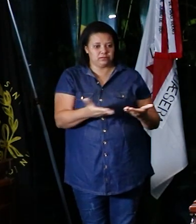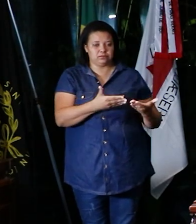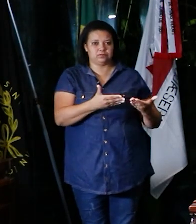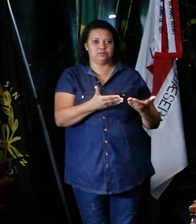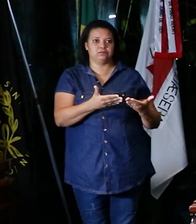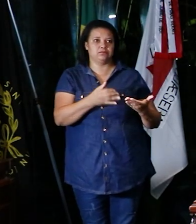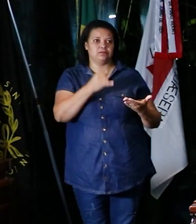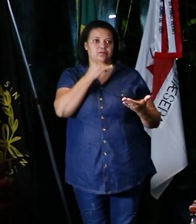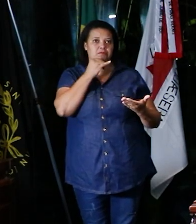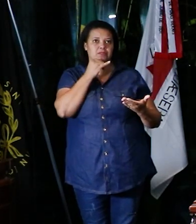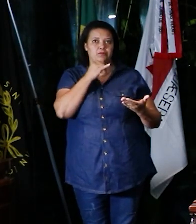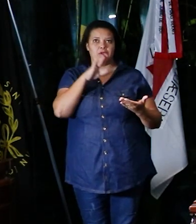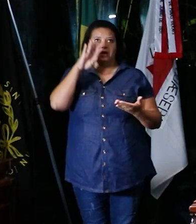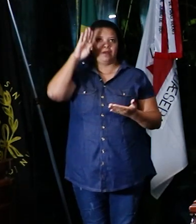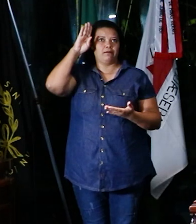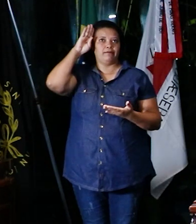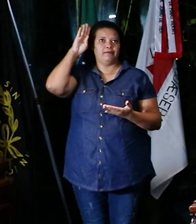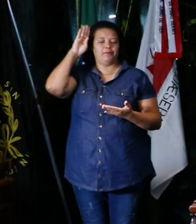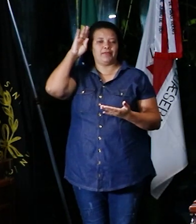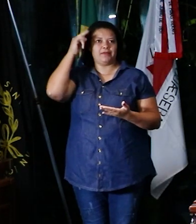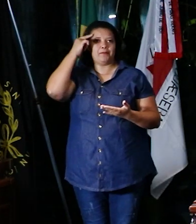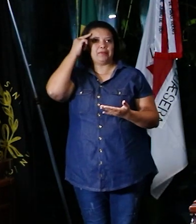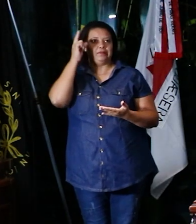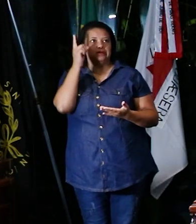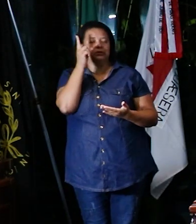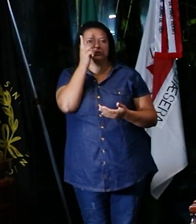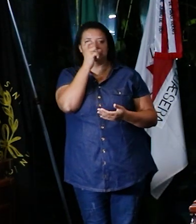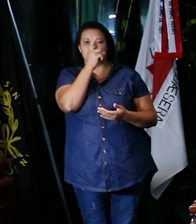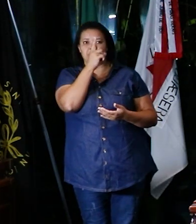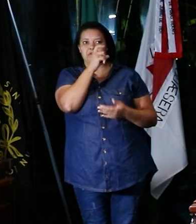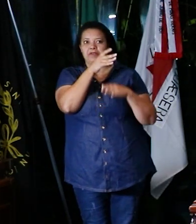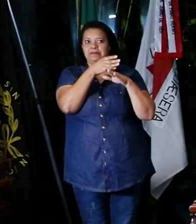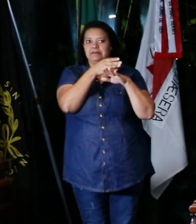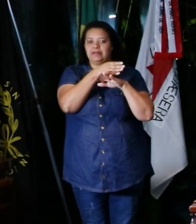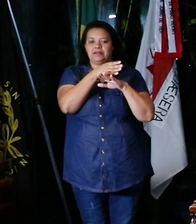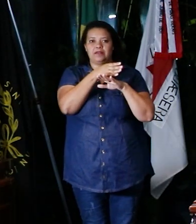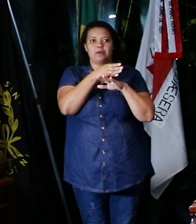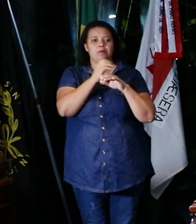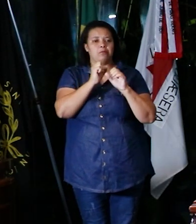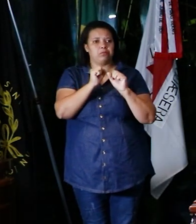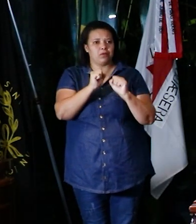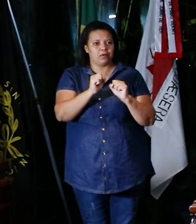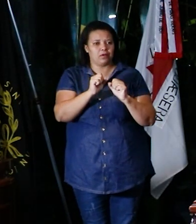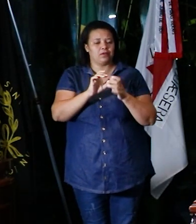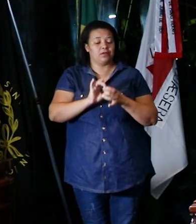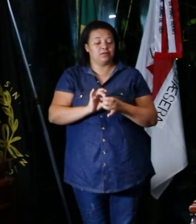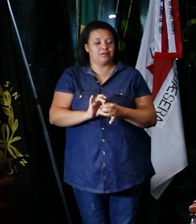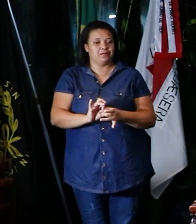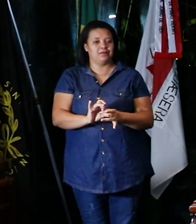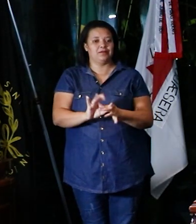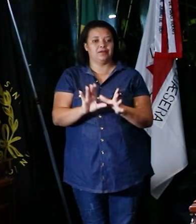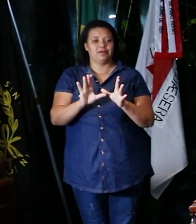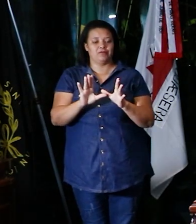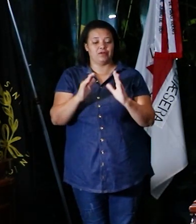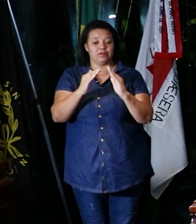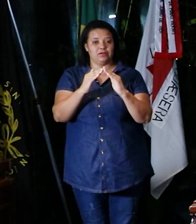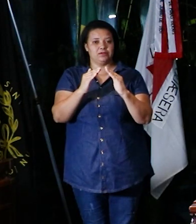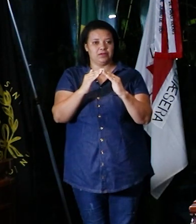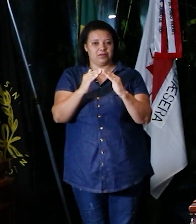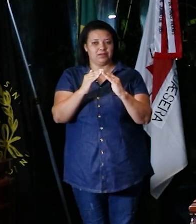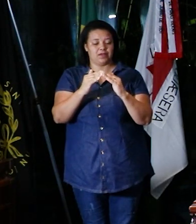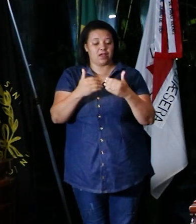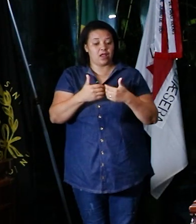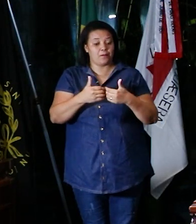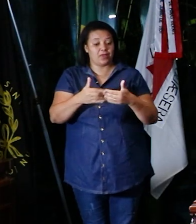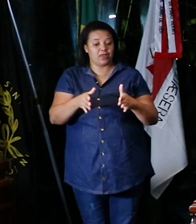uma academia, aquela coisa cheia de pompa e circunstância, não. A academia é uma casa, é um